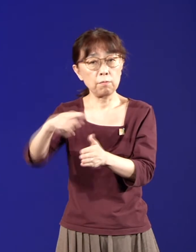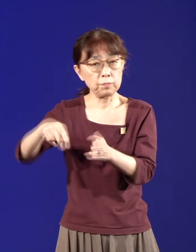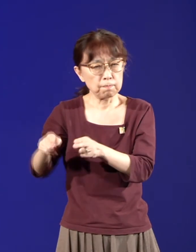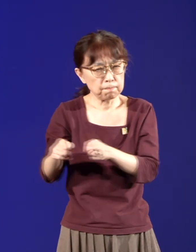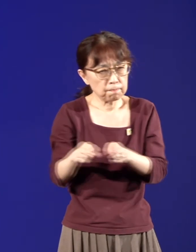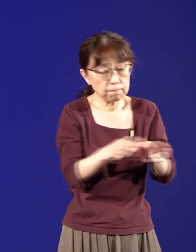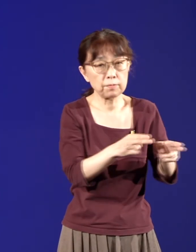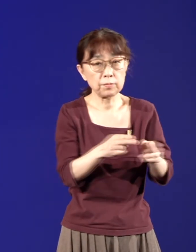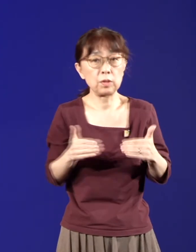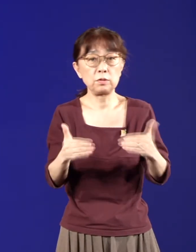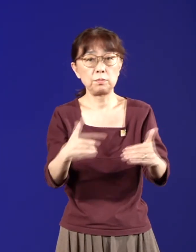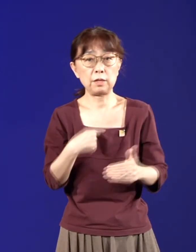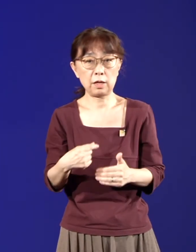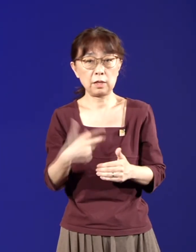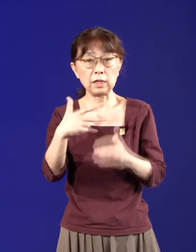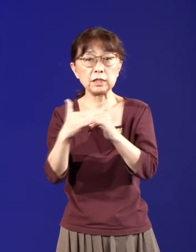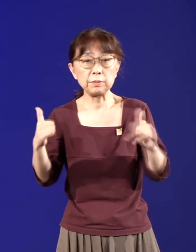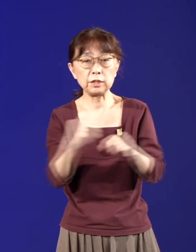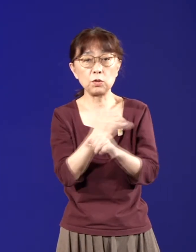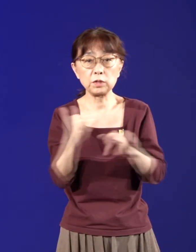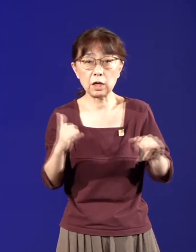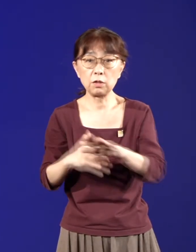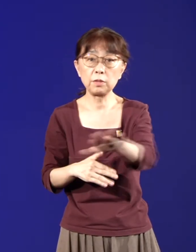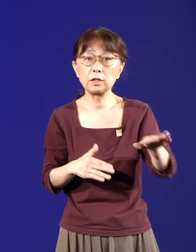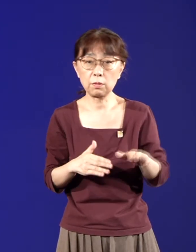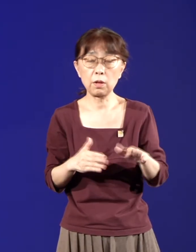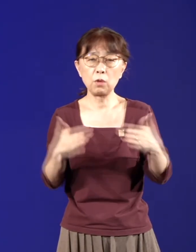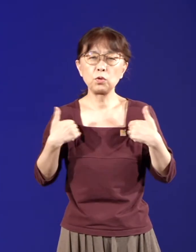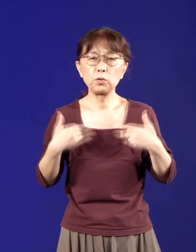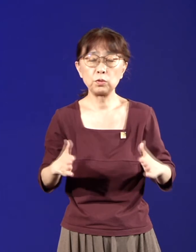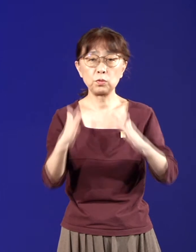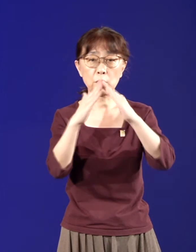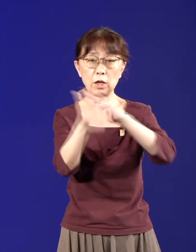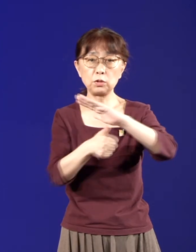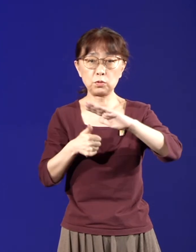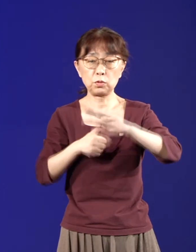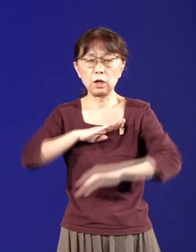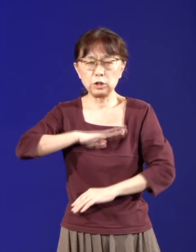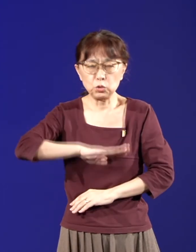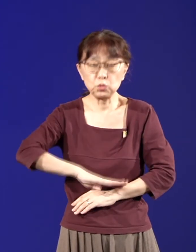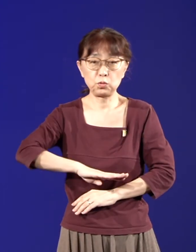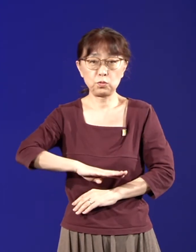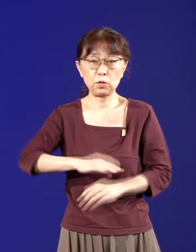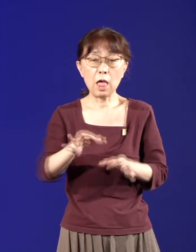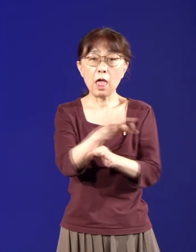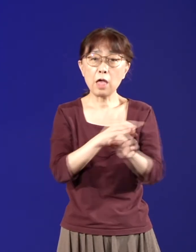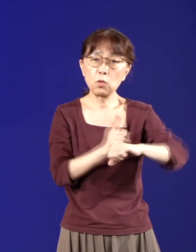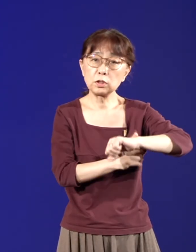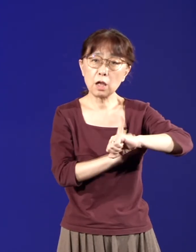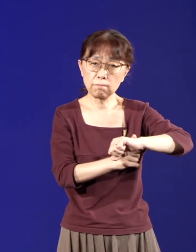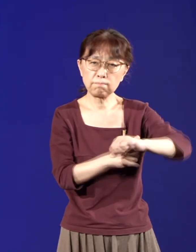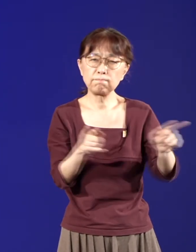。市民事業者の皆様にはですね、不要不急の外出自粛、あるいは営業時間の短